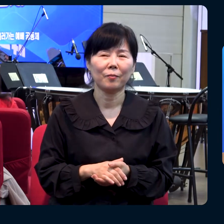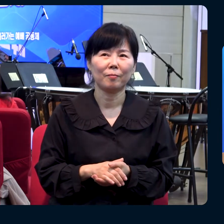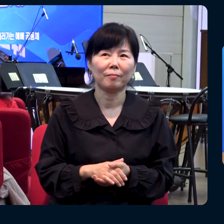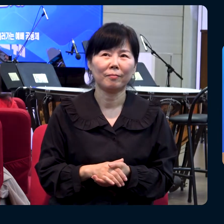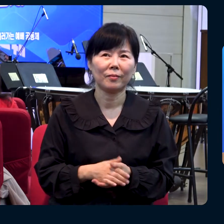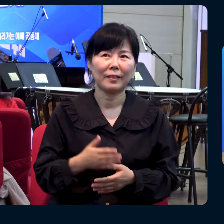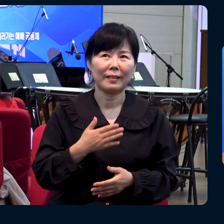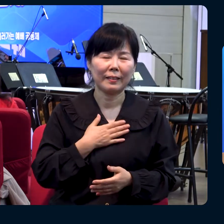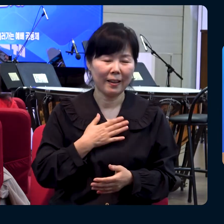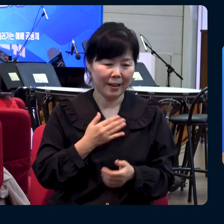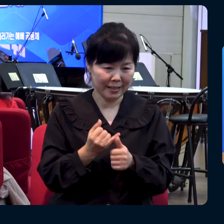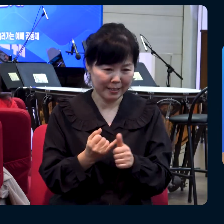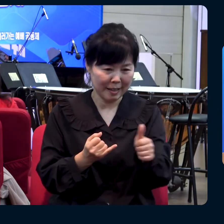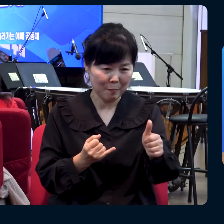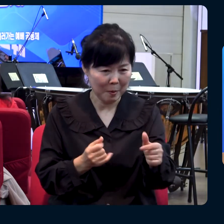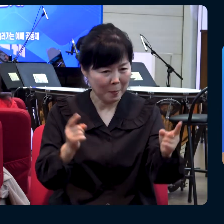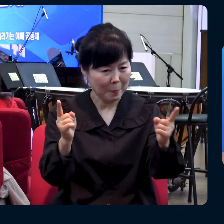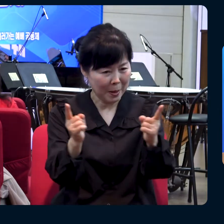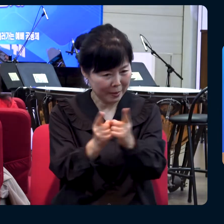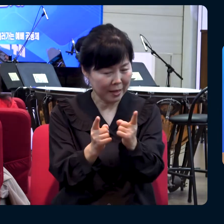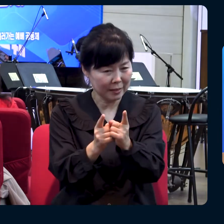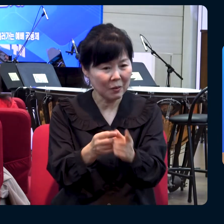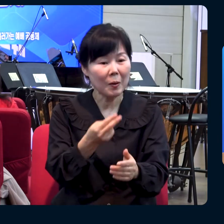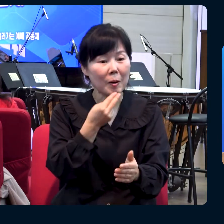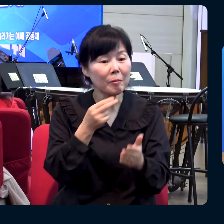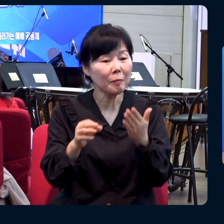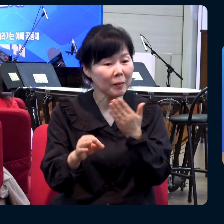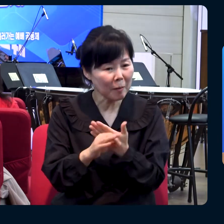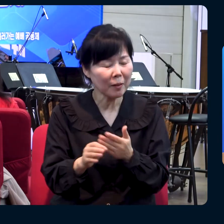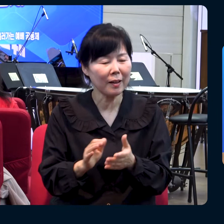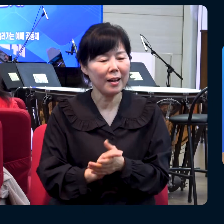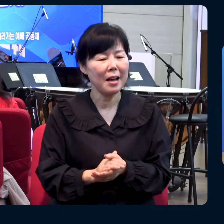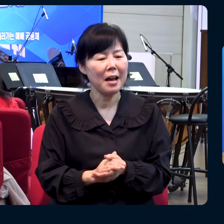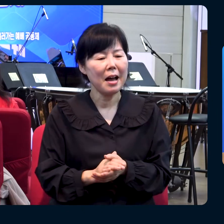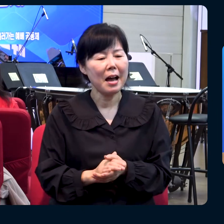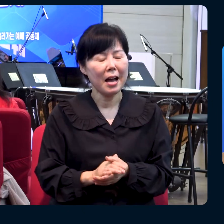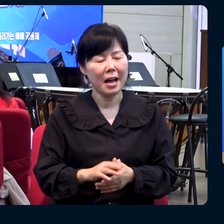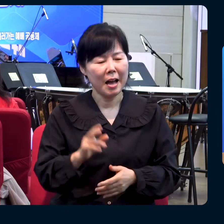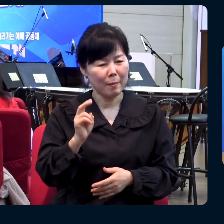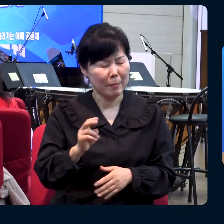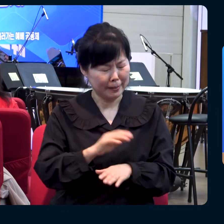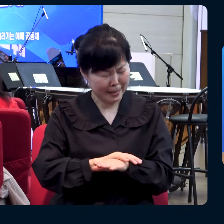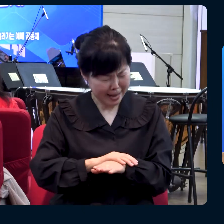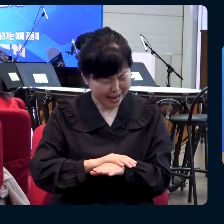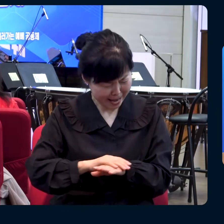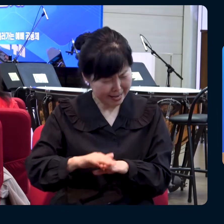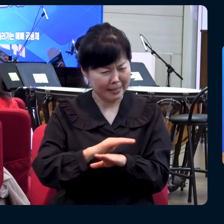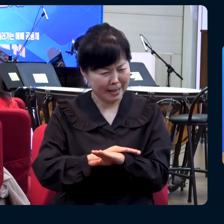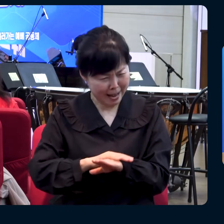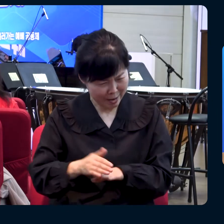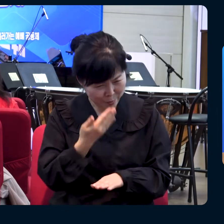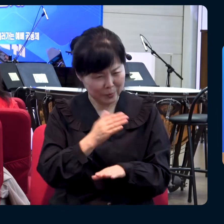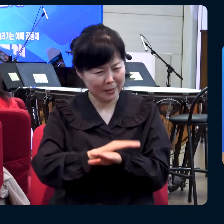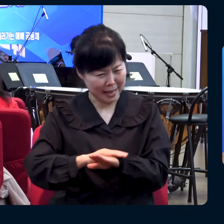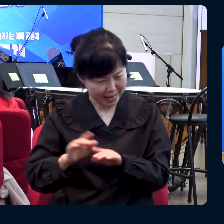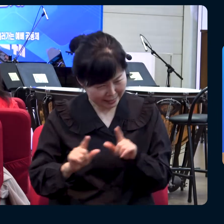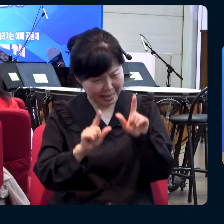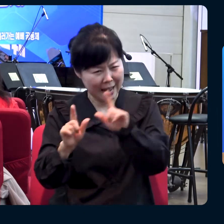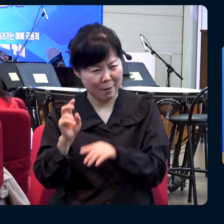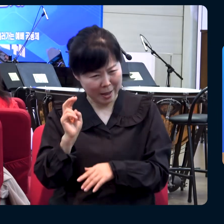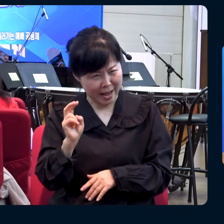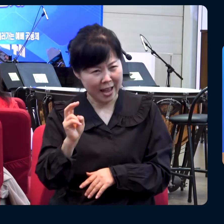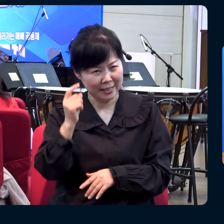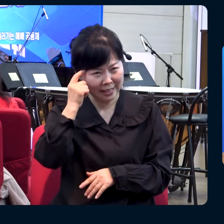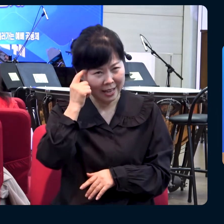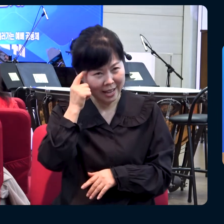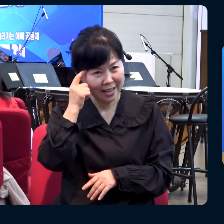내가 전 남편을 안 만났으면 손에 물을 안 묻히고 살 여잔데 전 남편 만나가지고 내가 이렇게